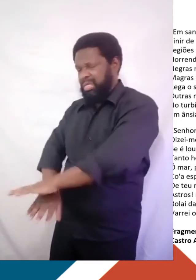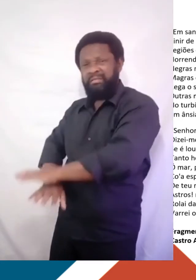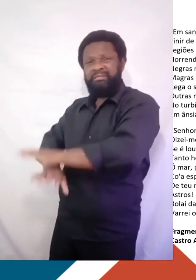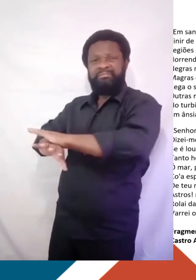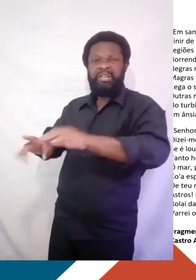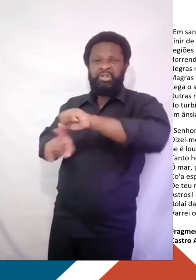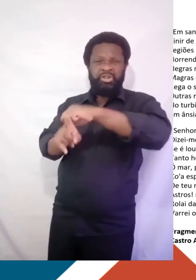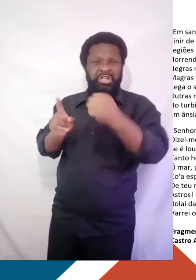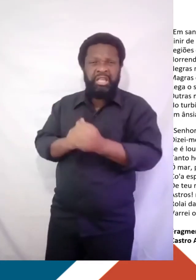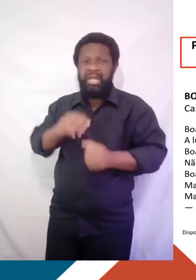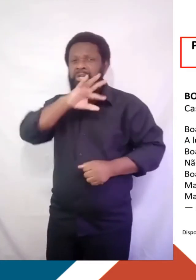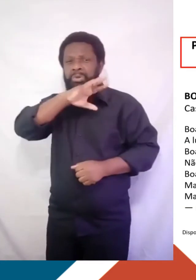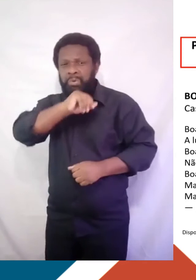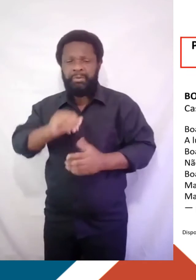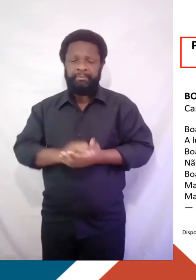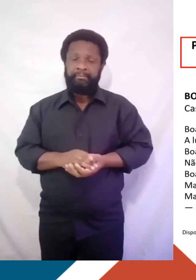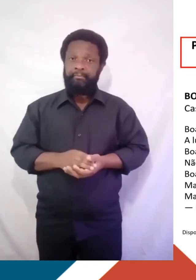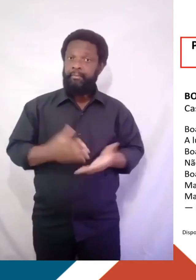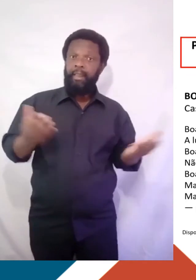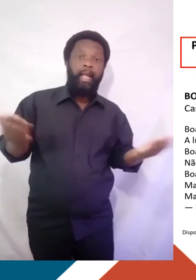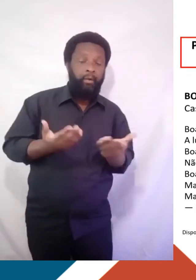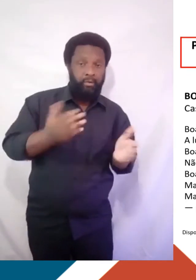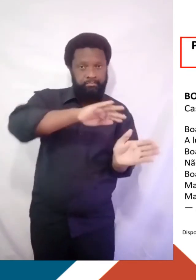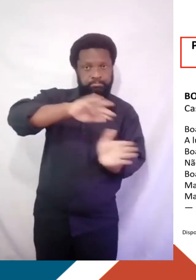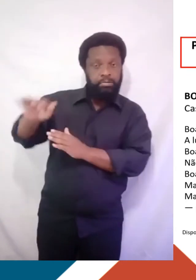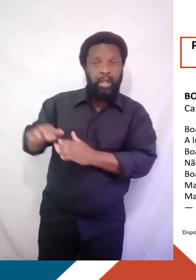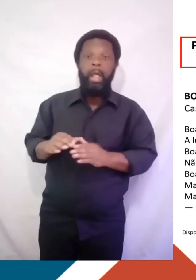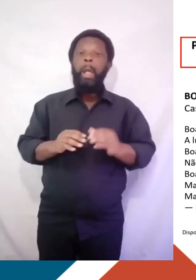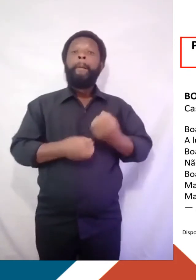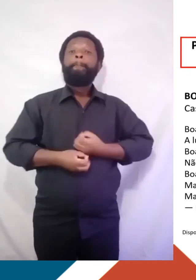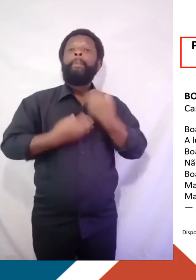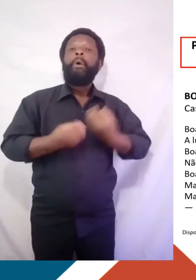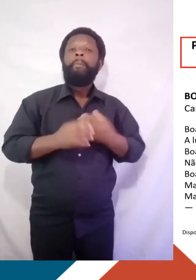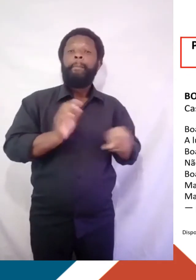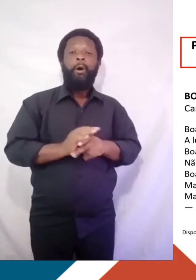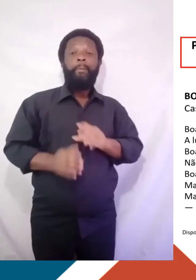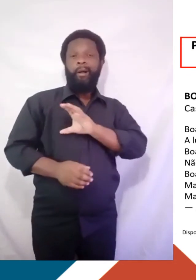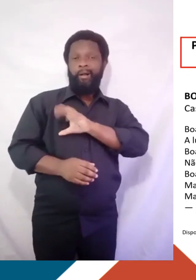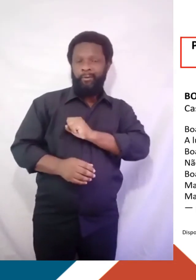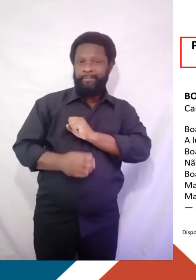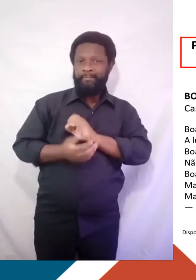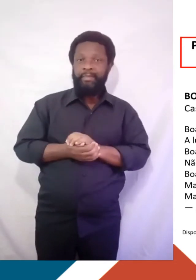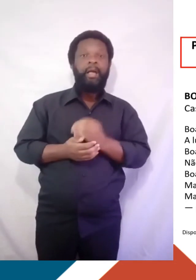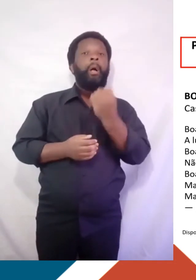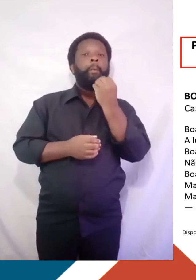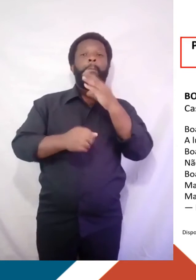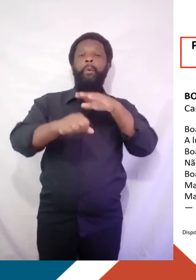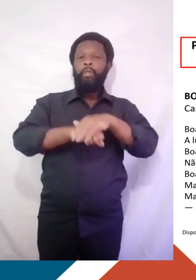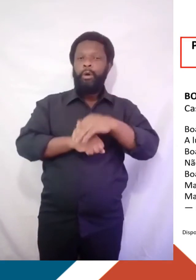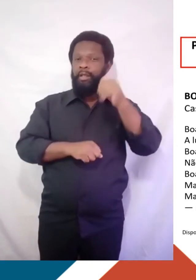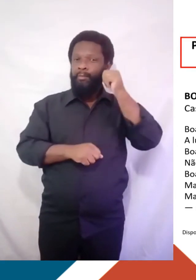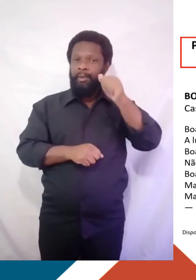de uma sociedade cruel. Agora, vamos ler um fragmento de um poema lírico amoroso, Boa Noite, Maria, também de